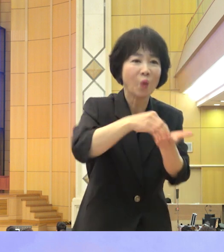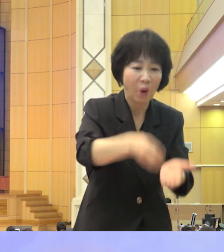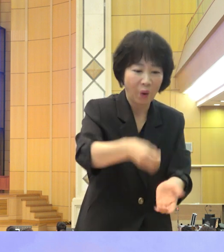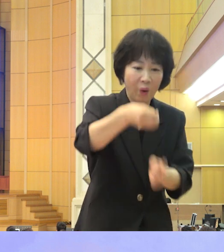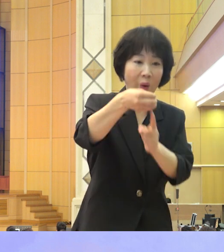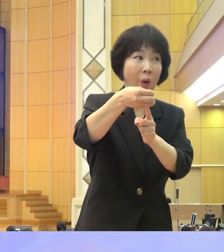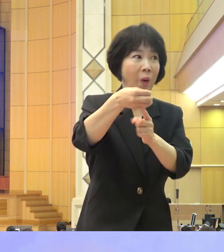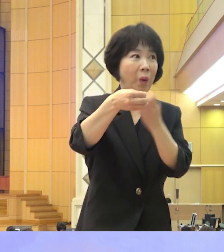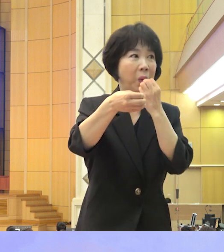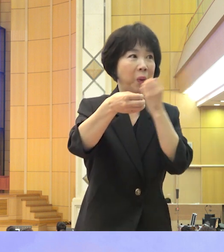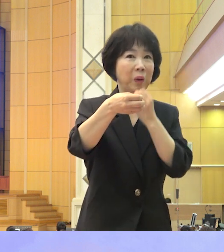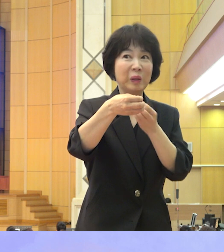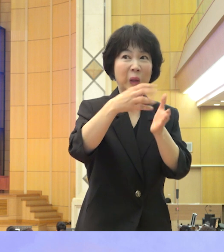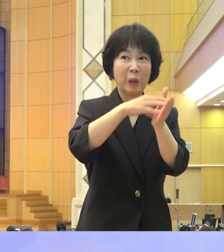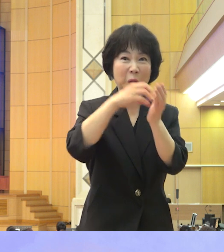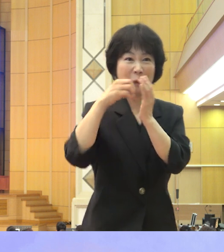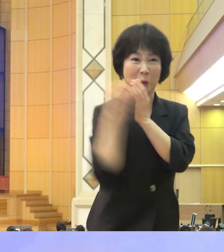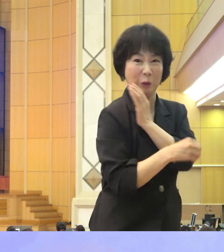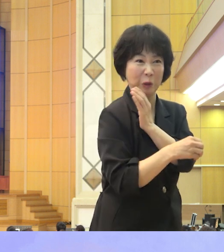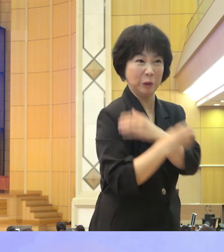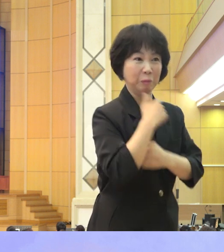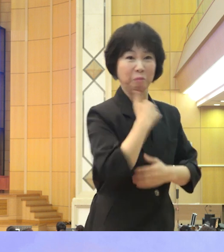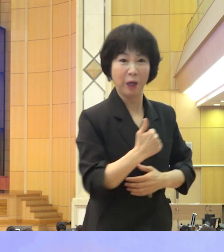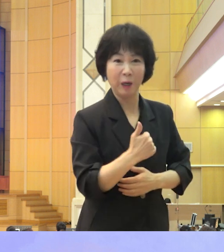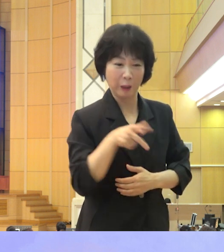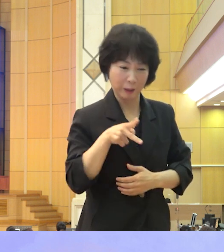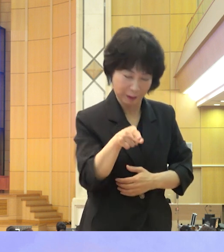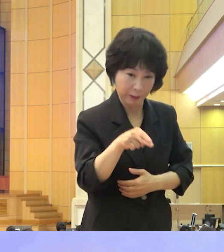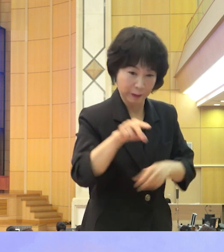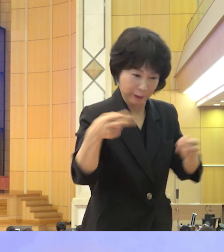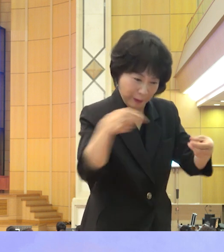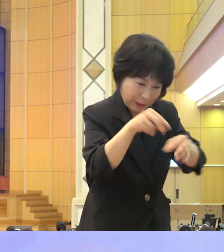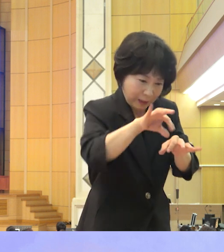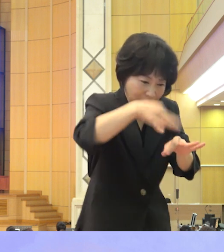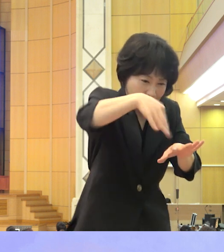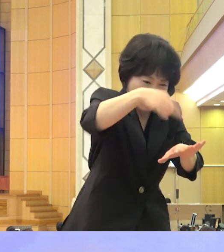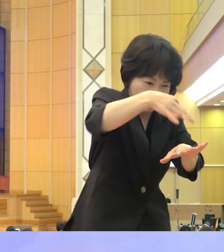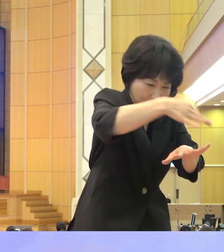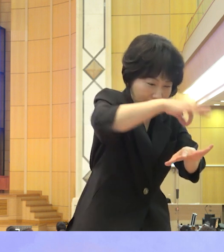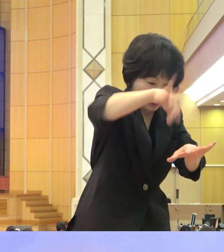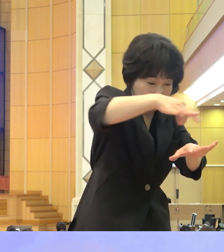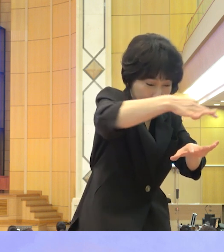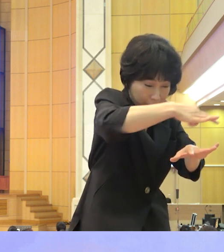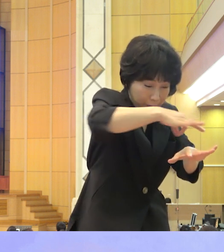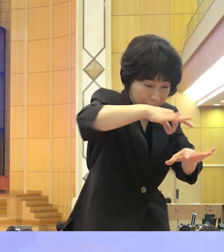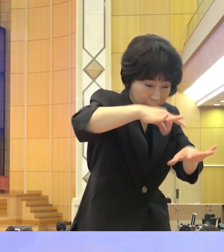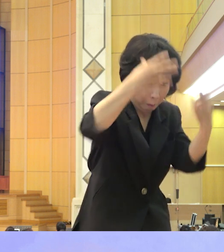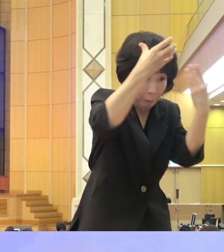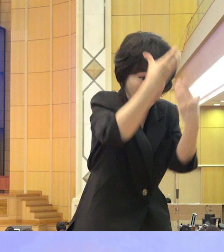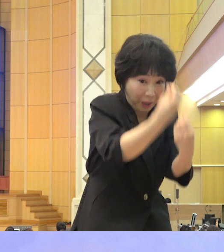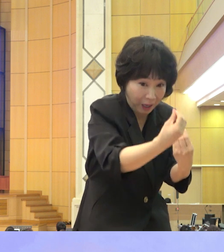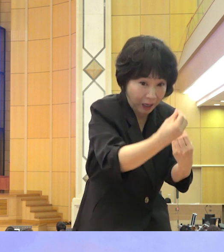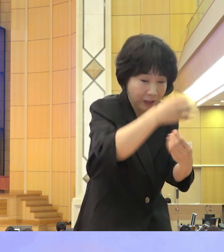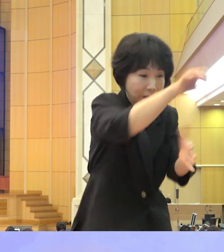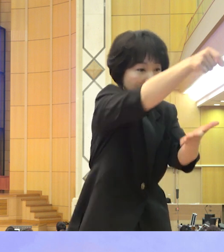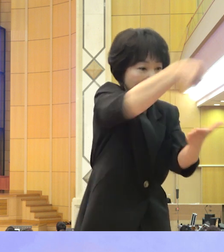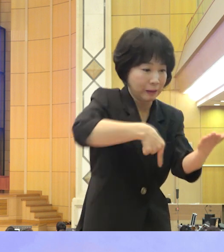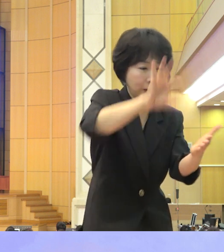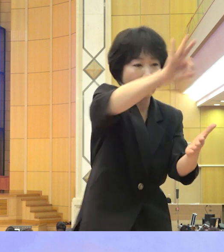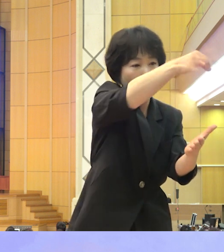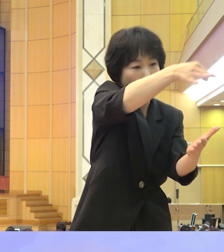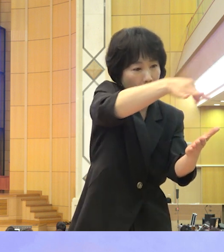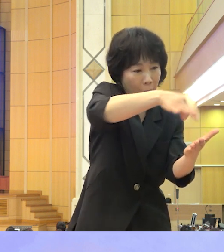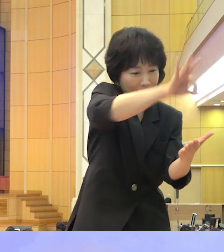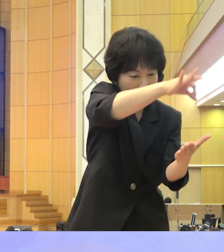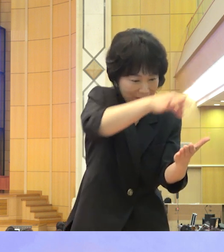이렇게 커지면 터지면 죽잖아요. 그래서 그만 잘라내고 봉합하는 수술 딱 잘라내고 난 다음에 꼬매서,